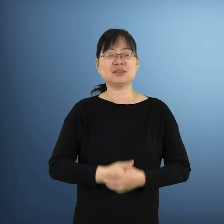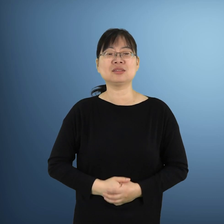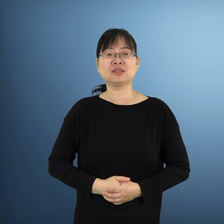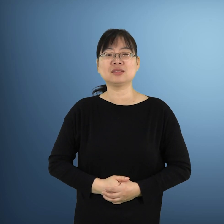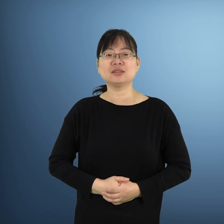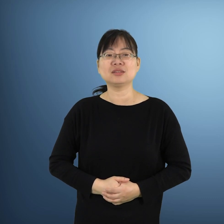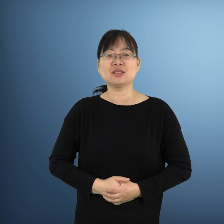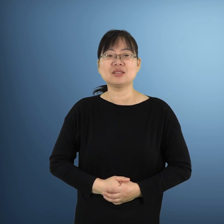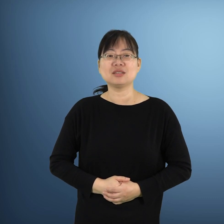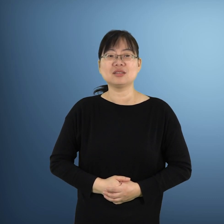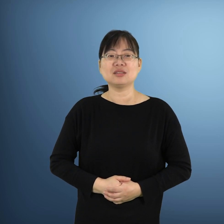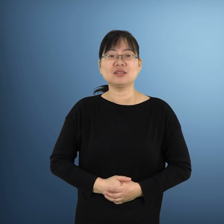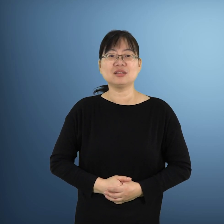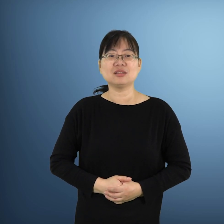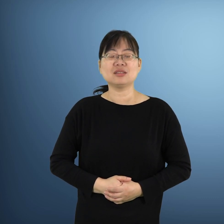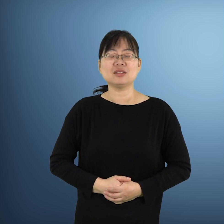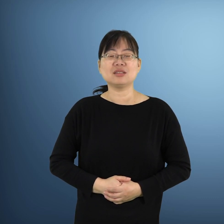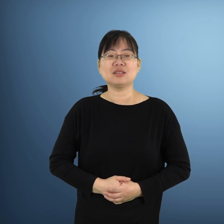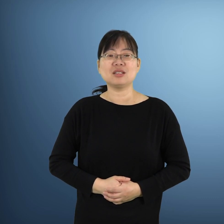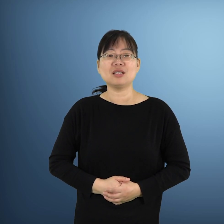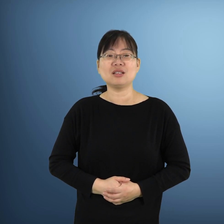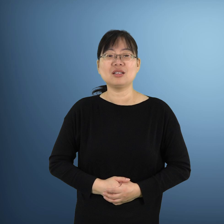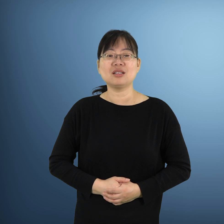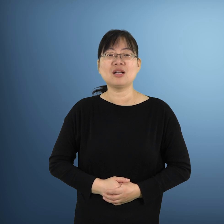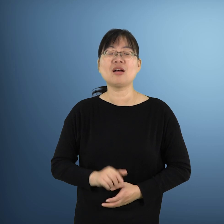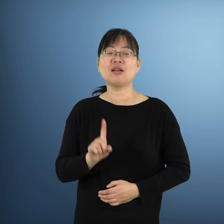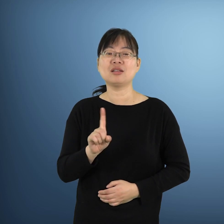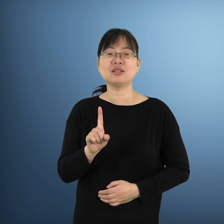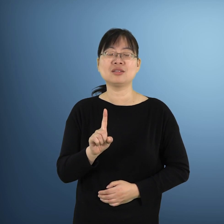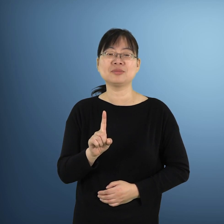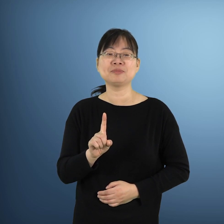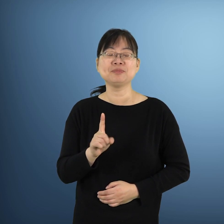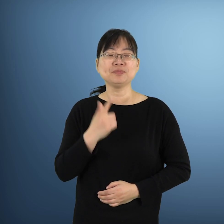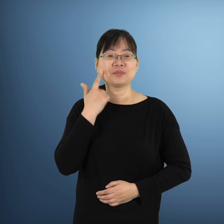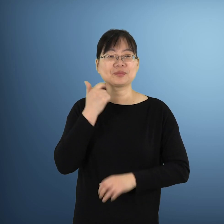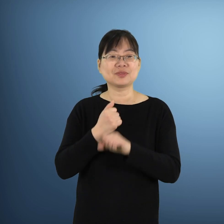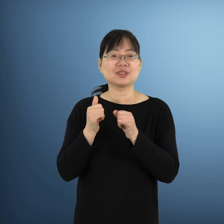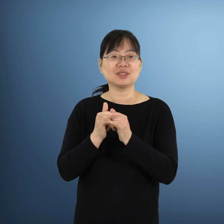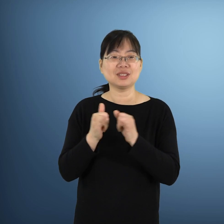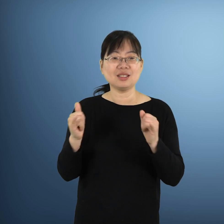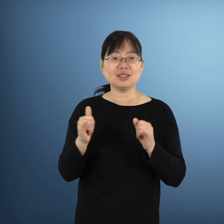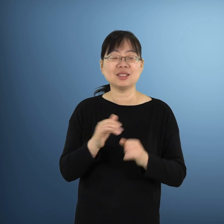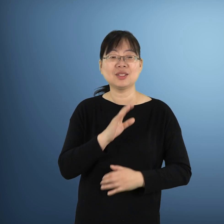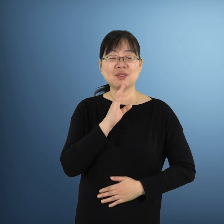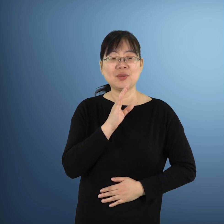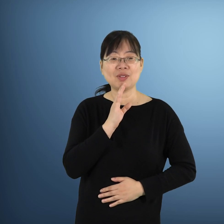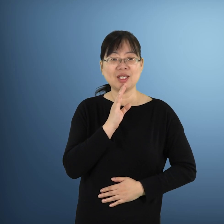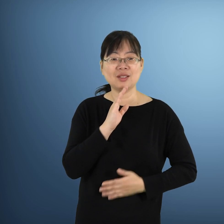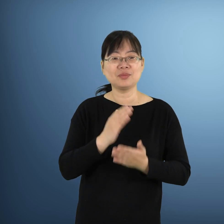이걸 티모시 켈러라는 분이 프로디갈 갓, 헤이프신 하나님.